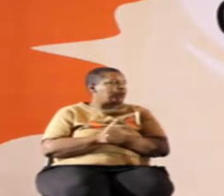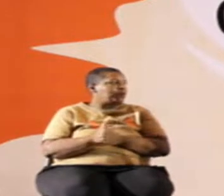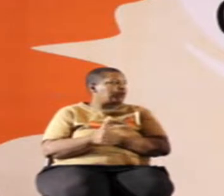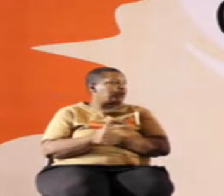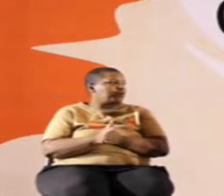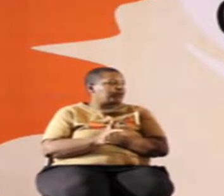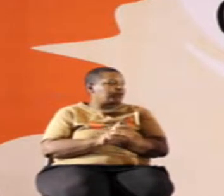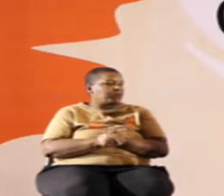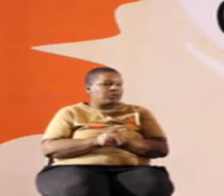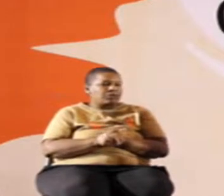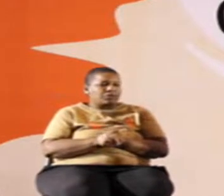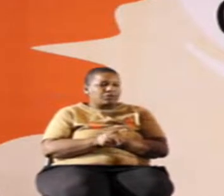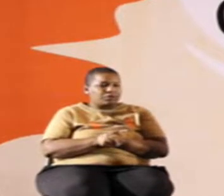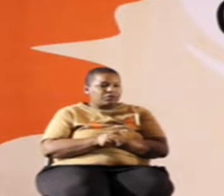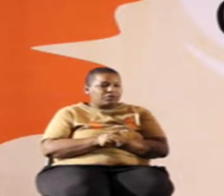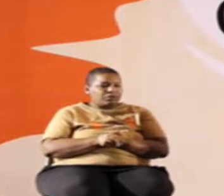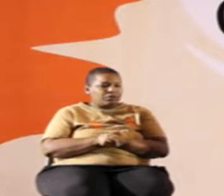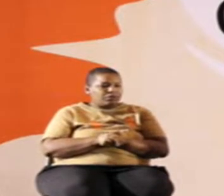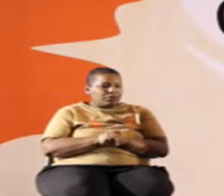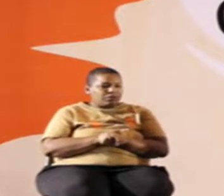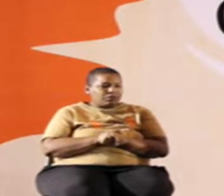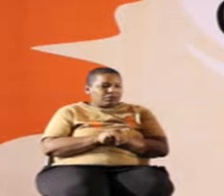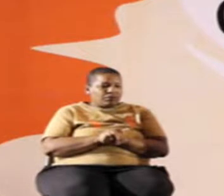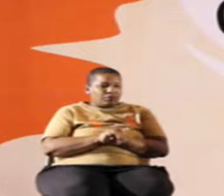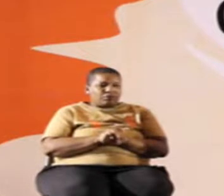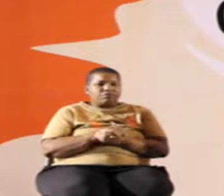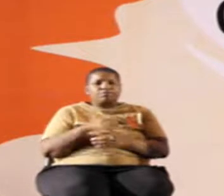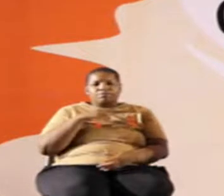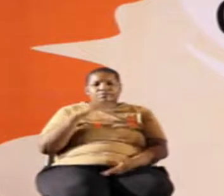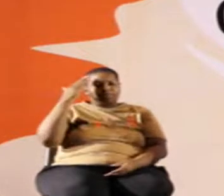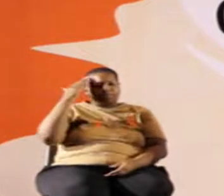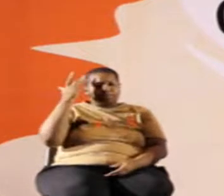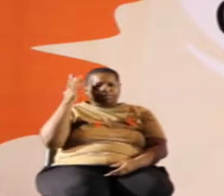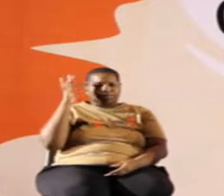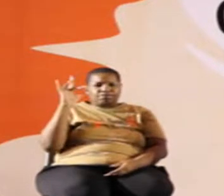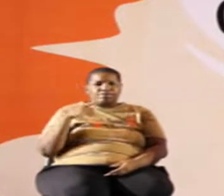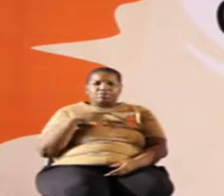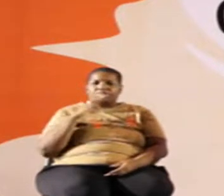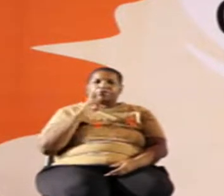Bom, eu não sei responder muita coisa, não, né?